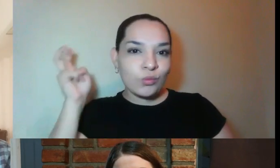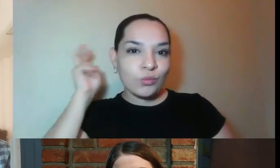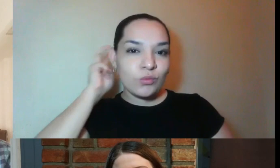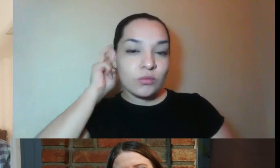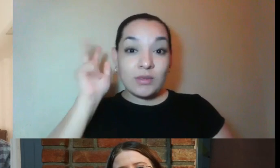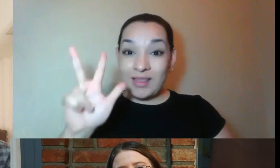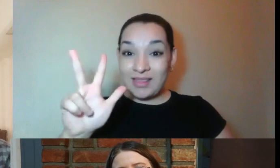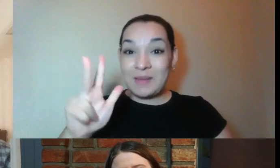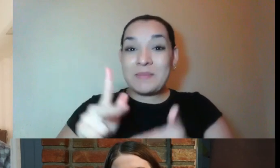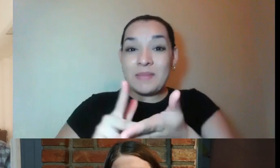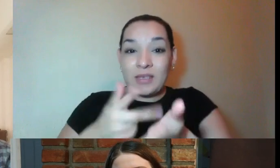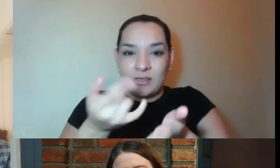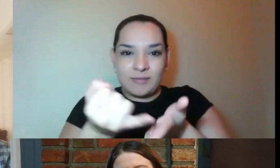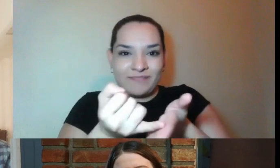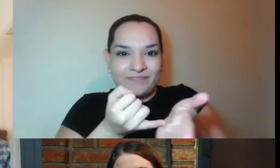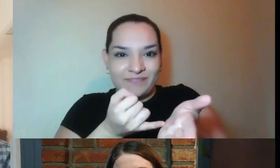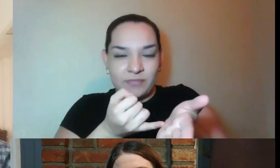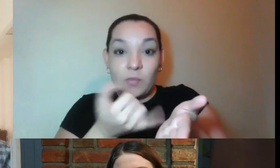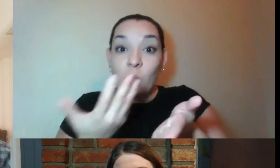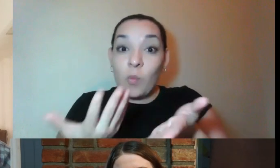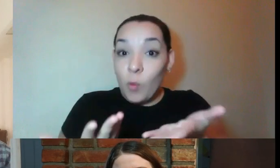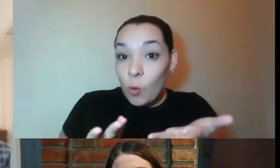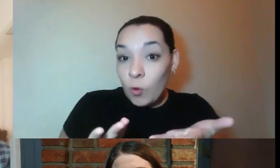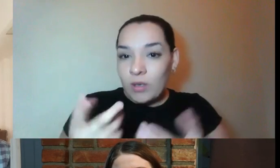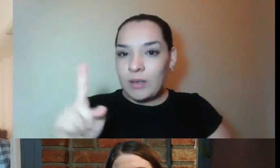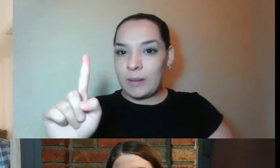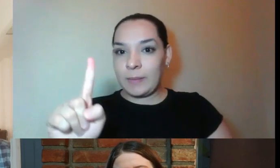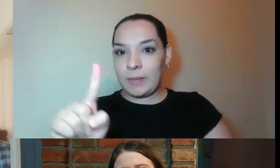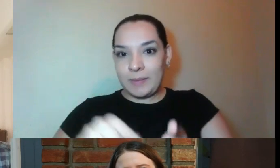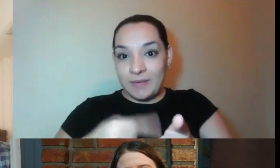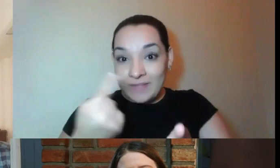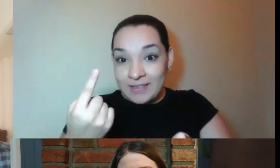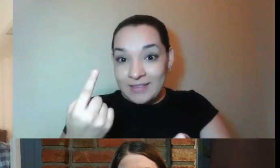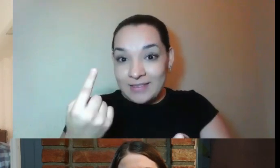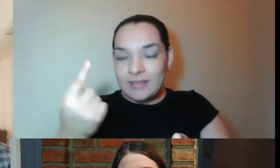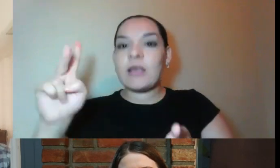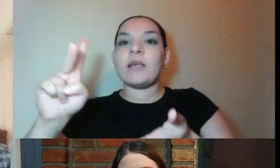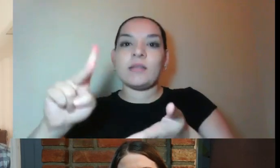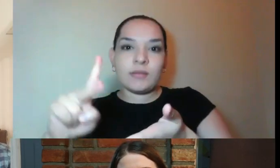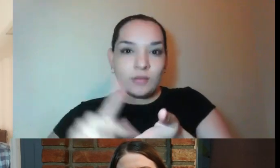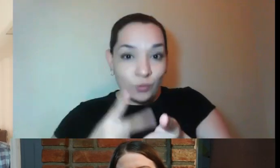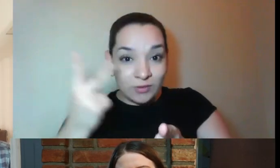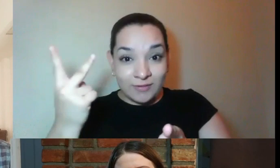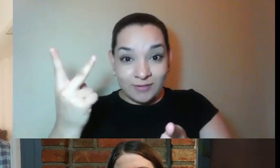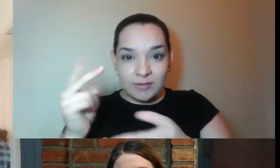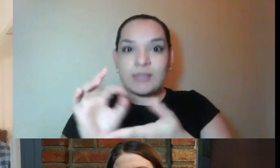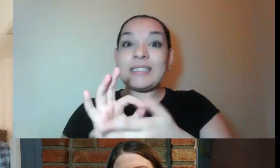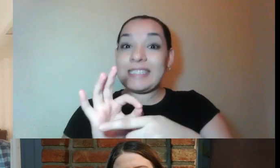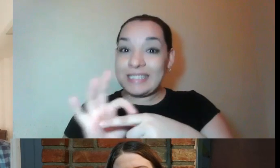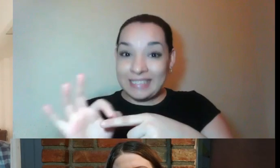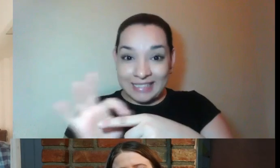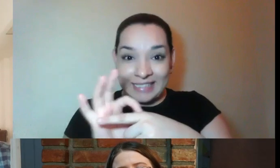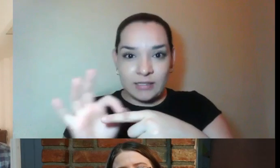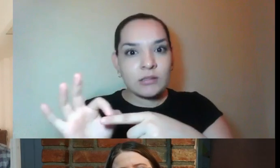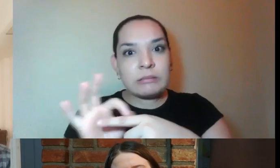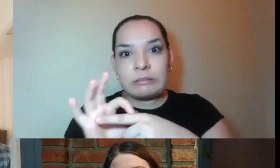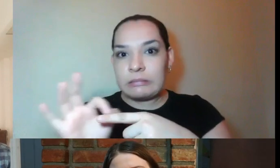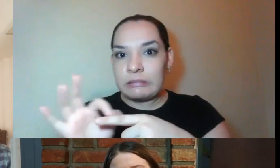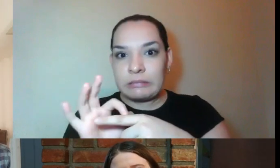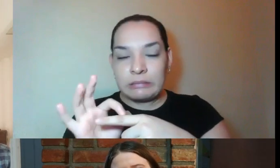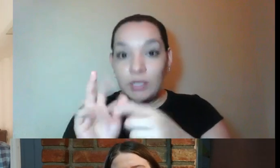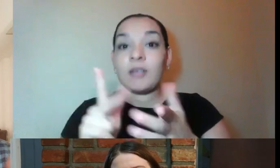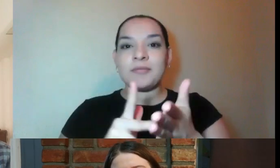Me he implantado 3 veces por fallas de los dispositivos internos. Y hoy en día sigo